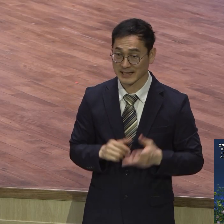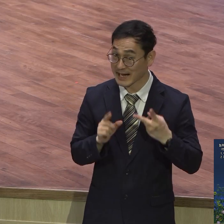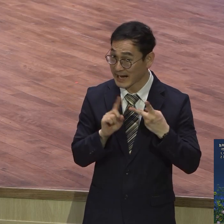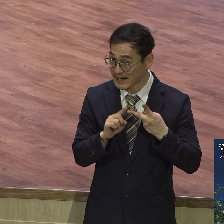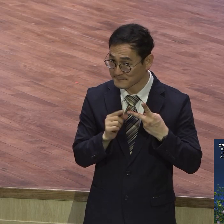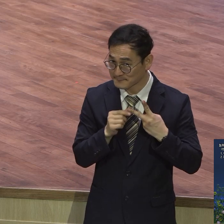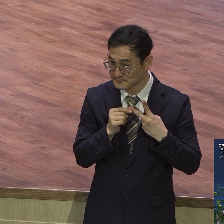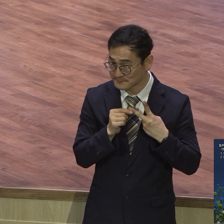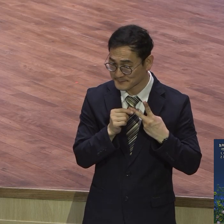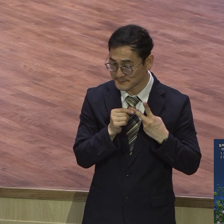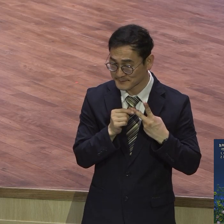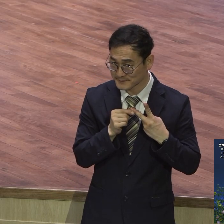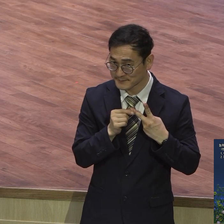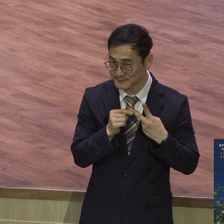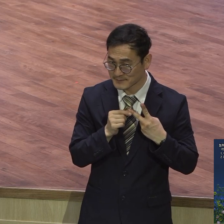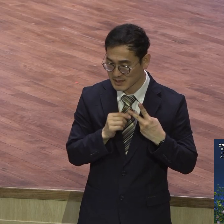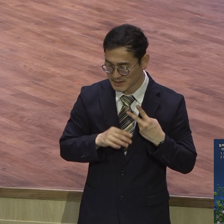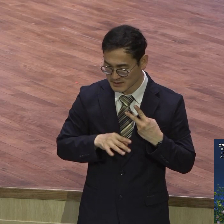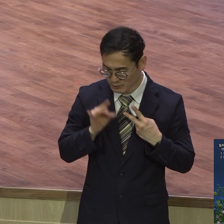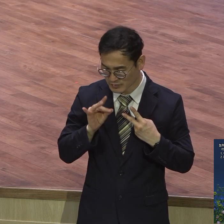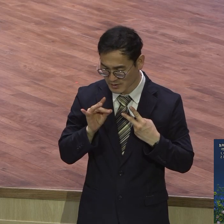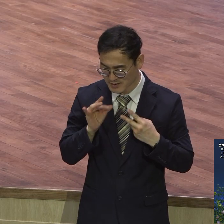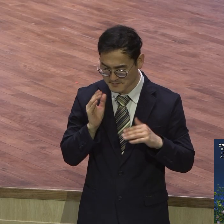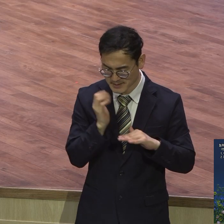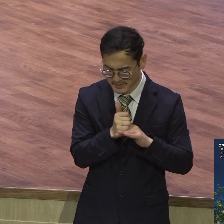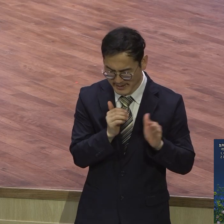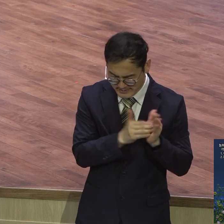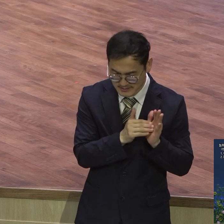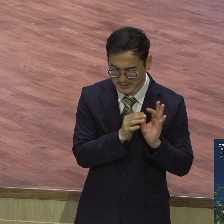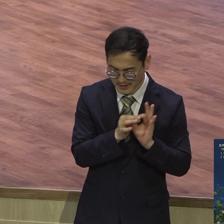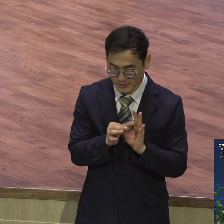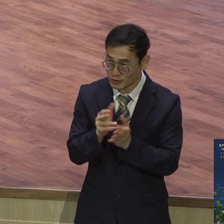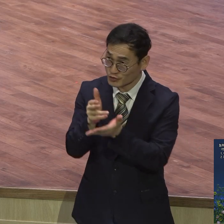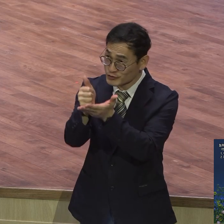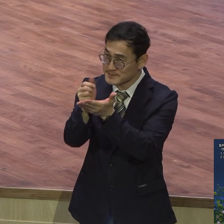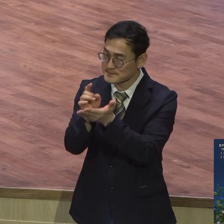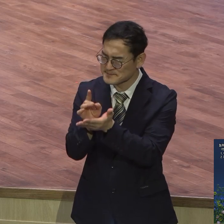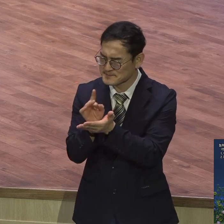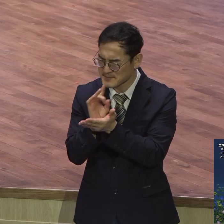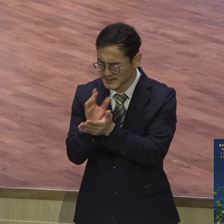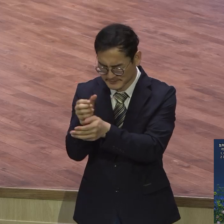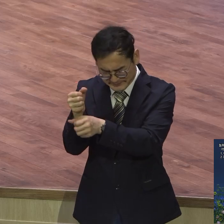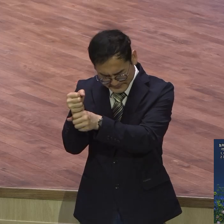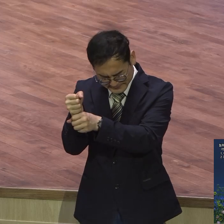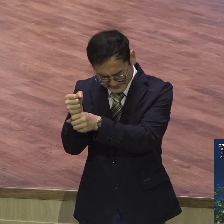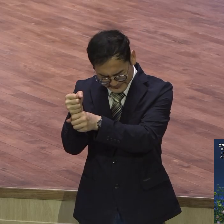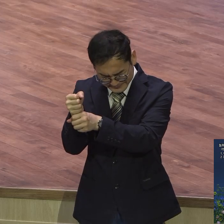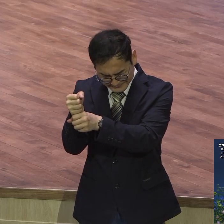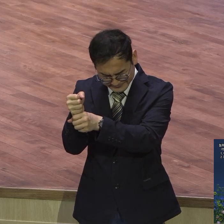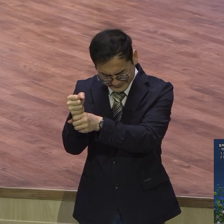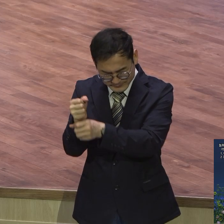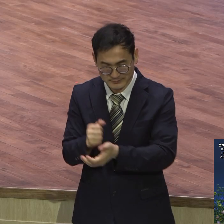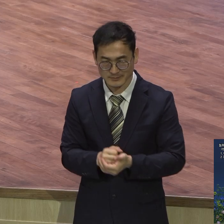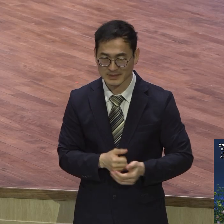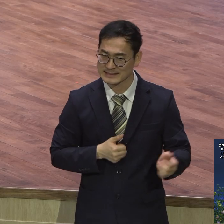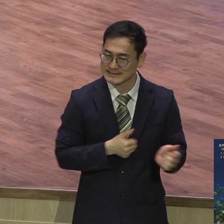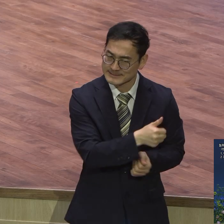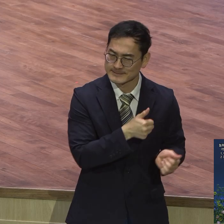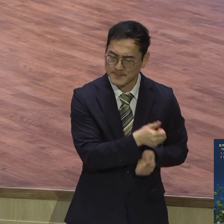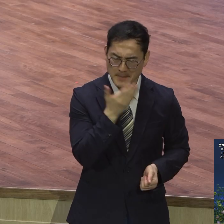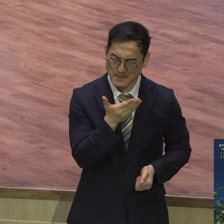처음부터 끝까지 처음부터 끝까지 주래국부터 끝까지 성의자의 신이 됐어요